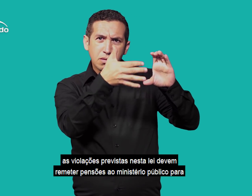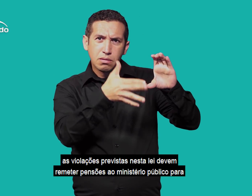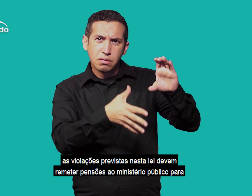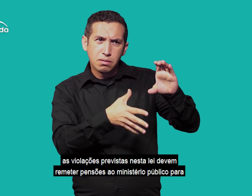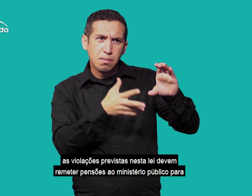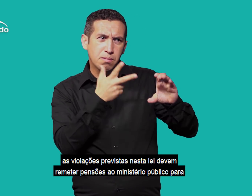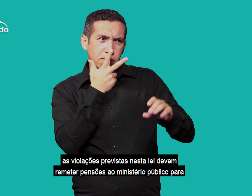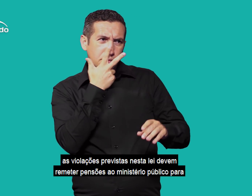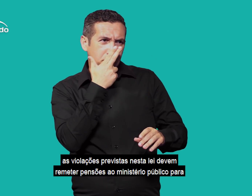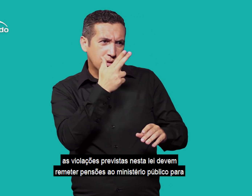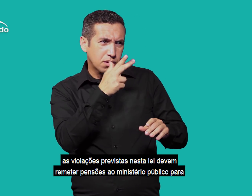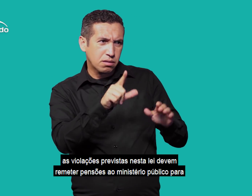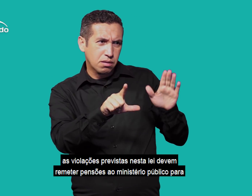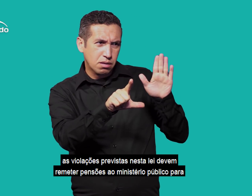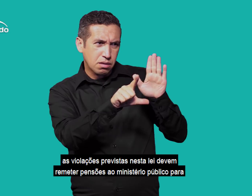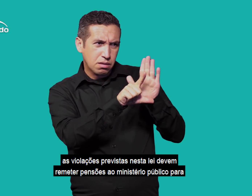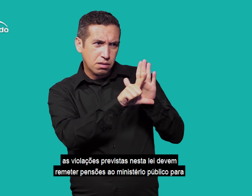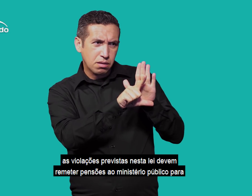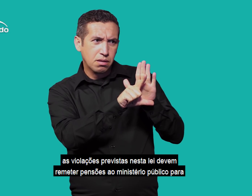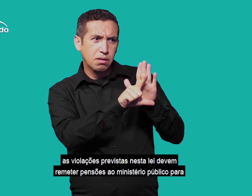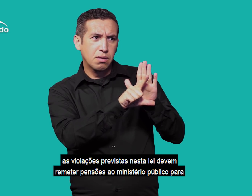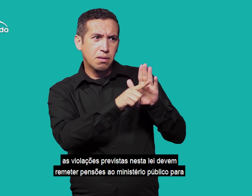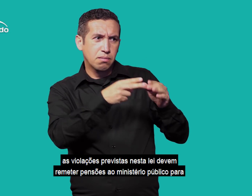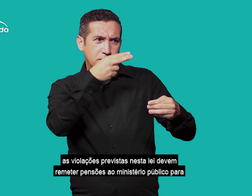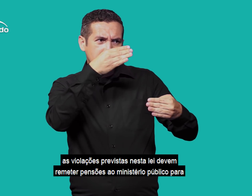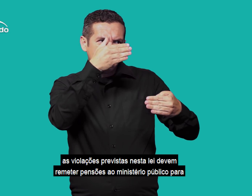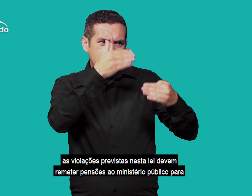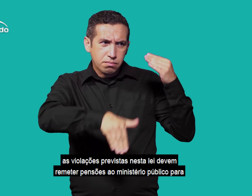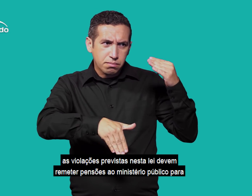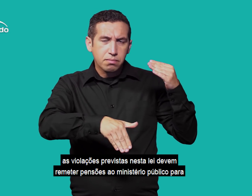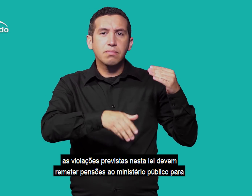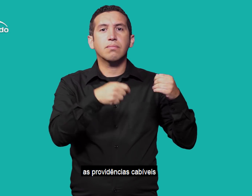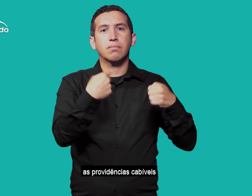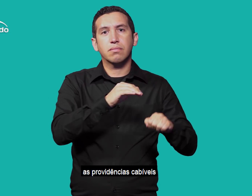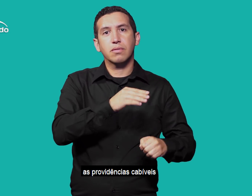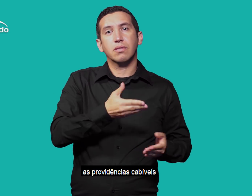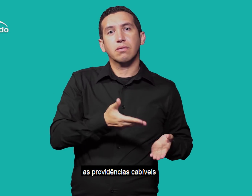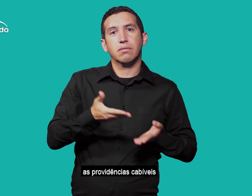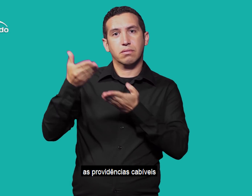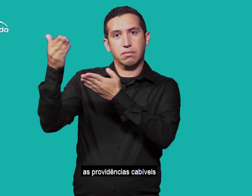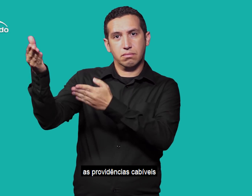nesta lei devem remeter peças ao ministério público para as providências cabíveis